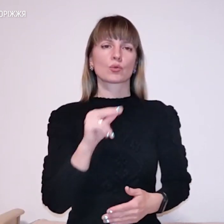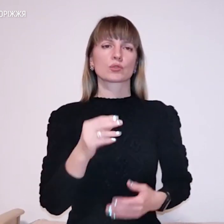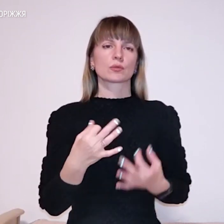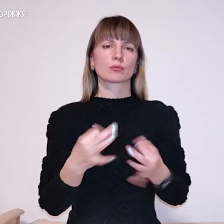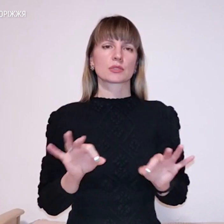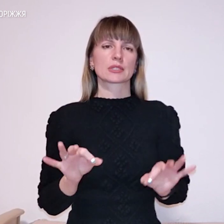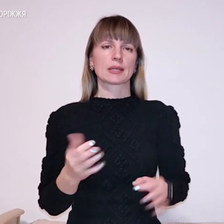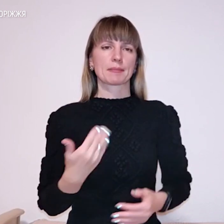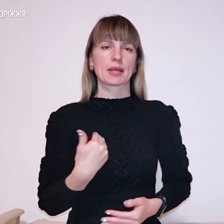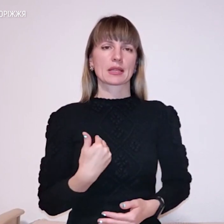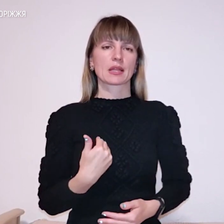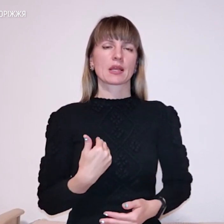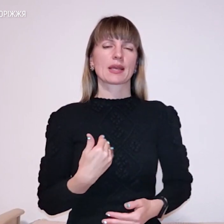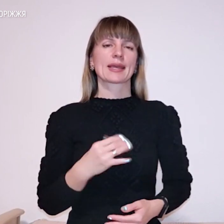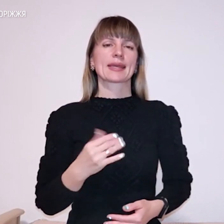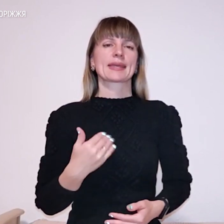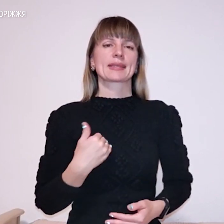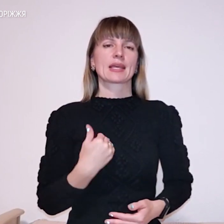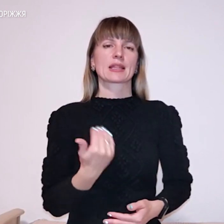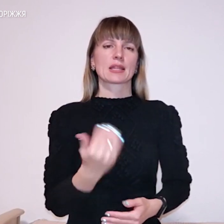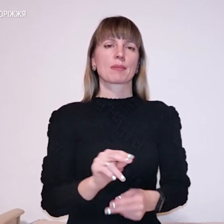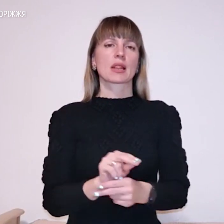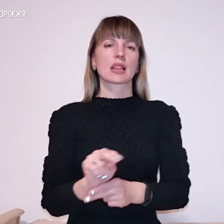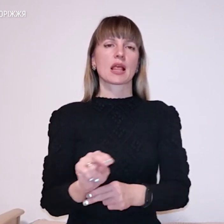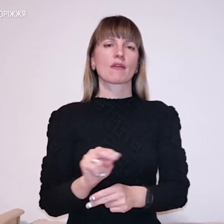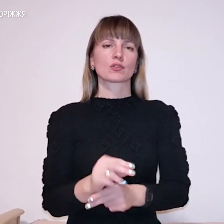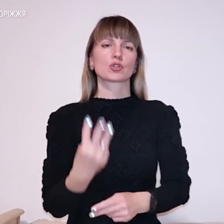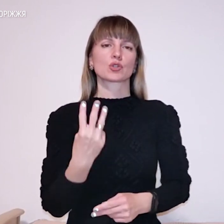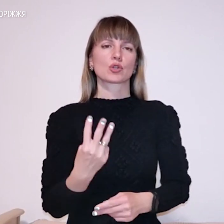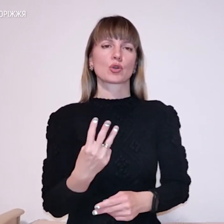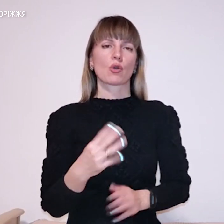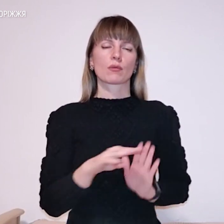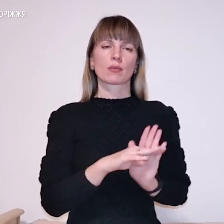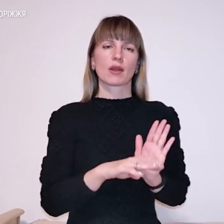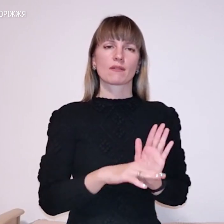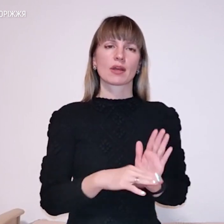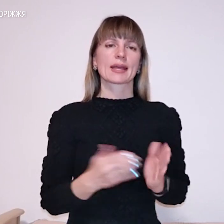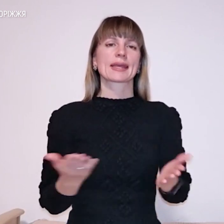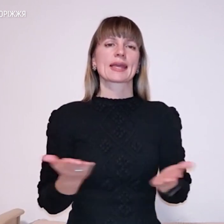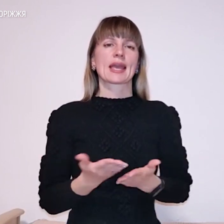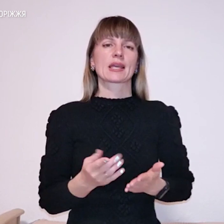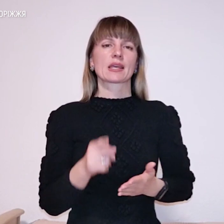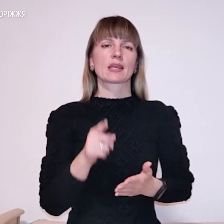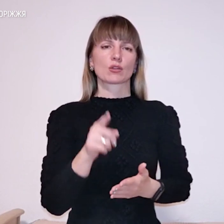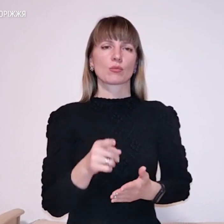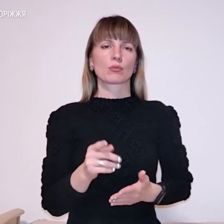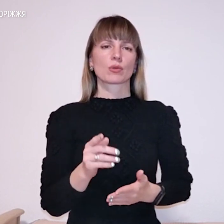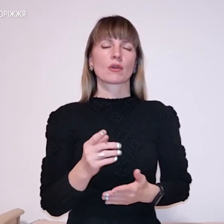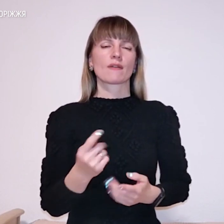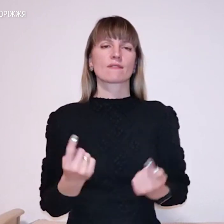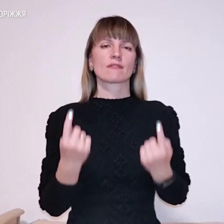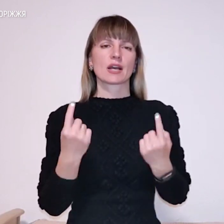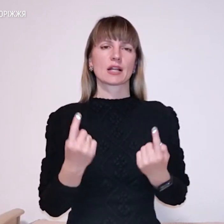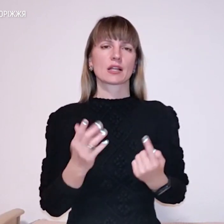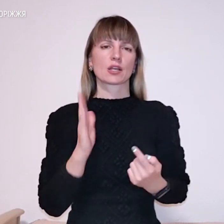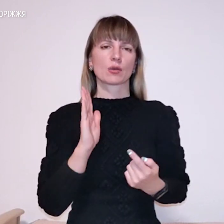мене. І я тебе навчу трьох речей, які тобі у великій